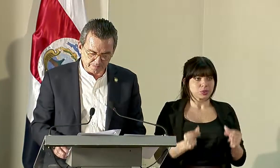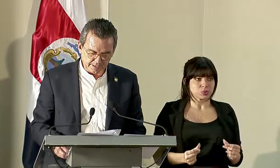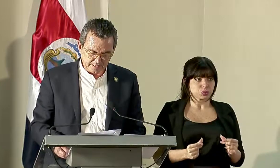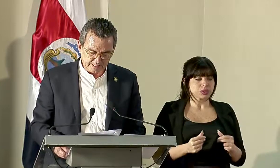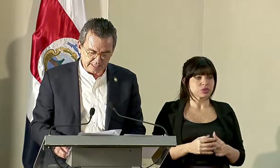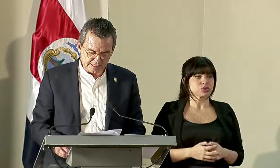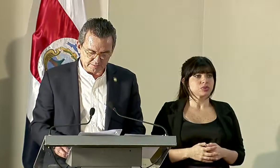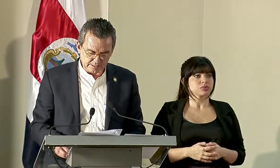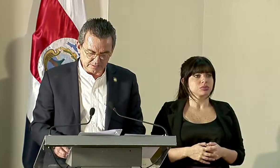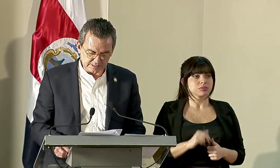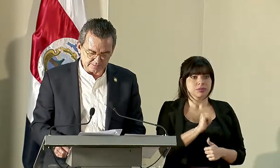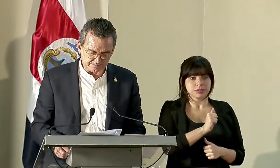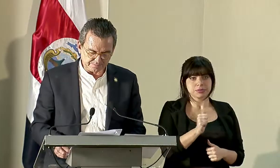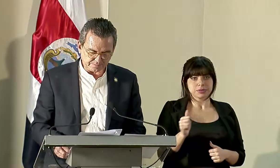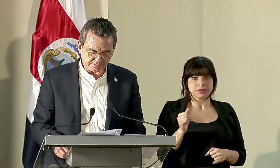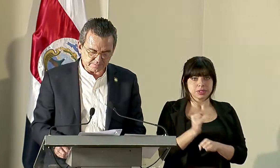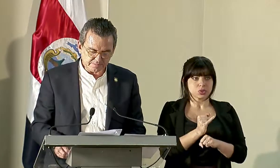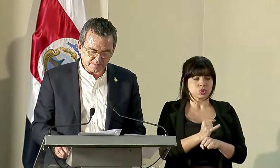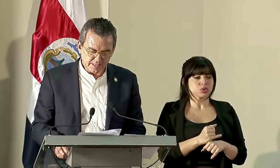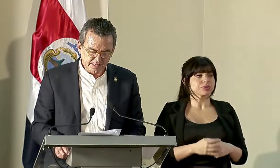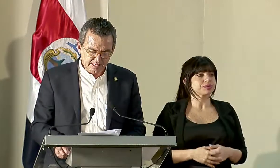presupuestos de ellas mismas.